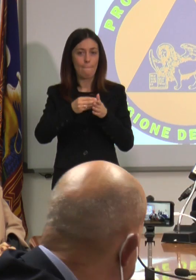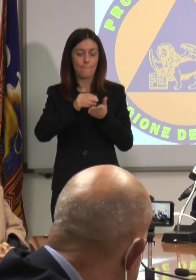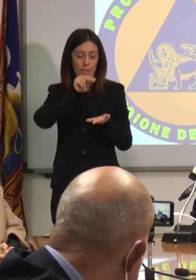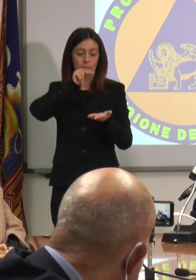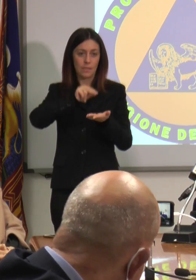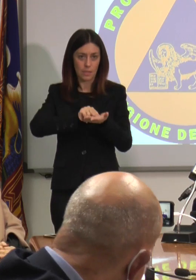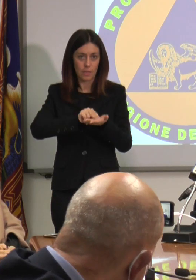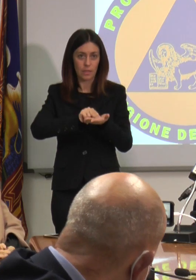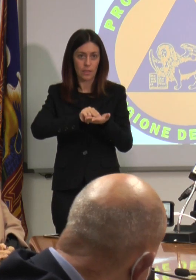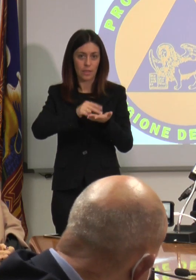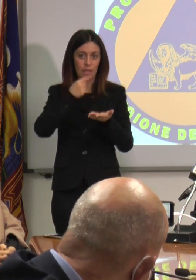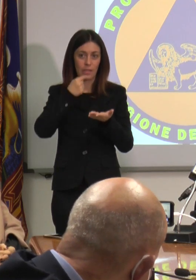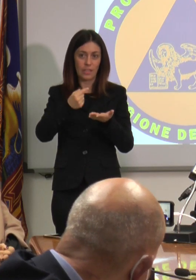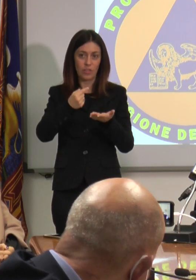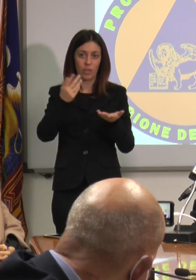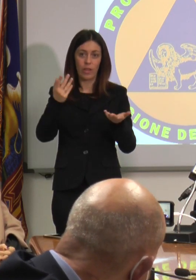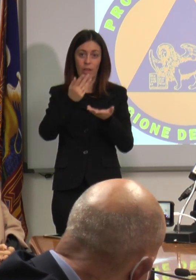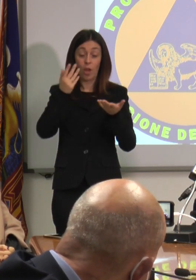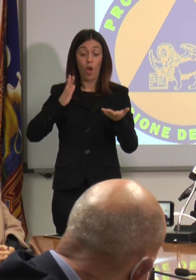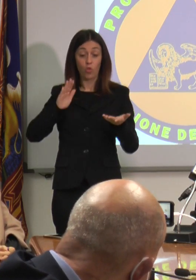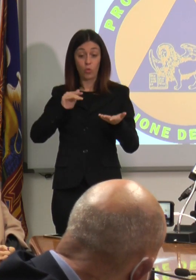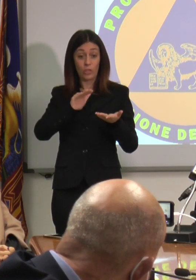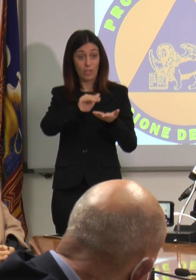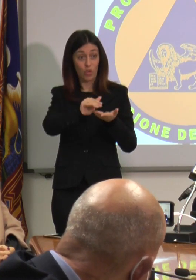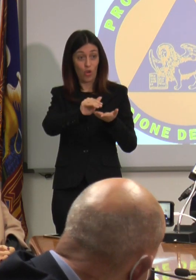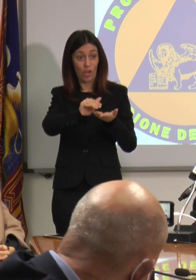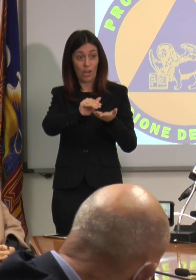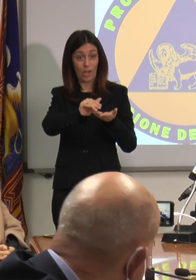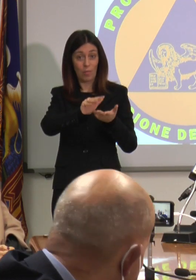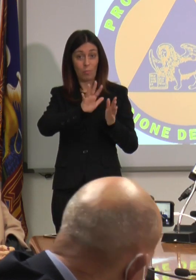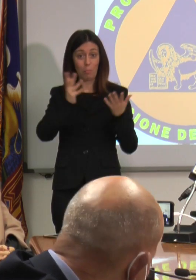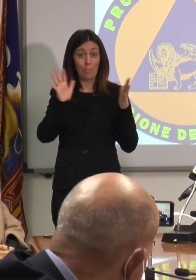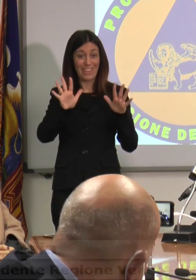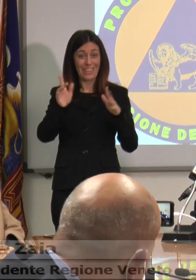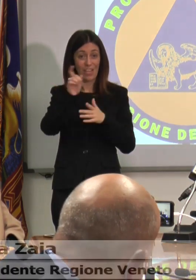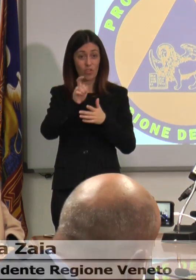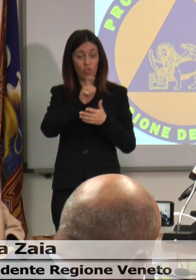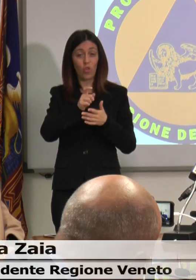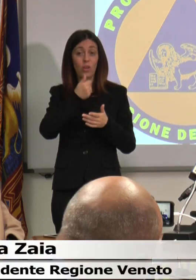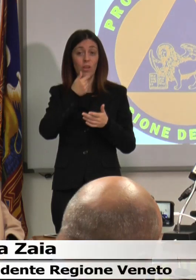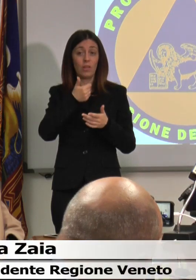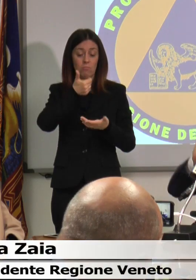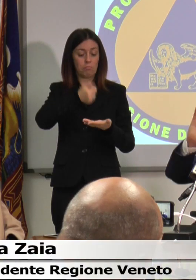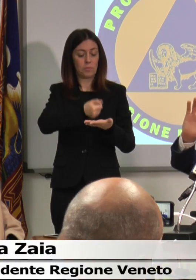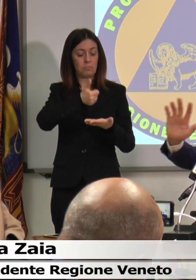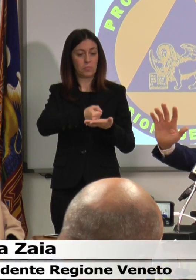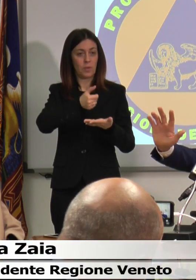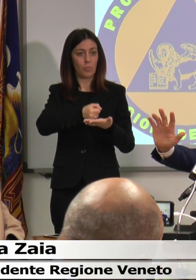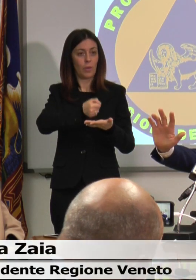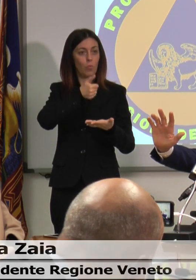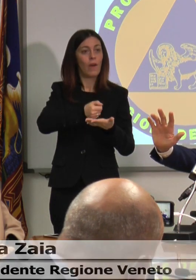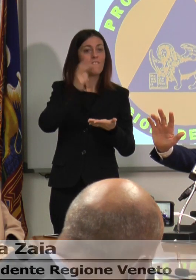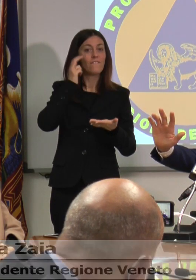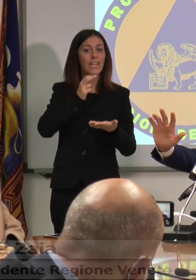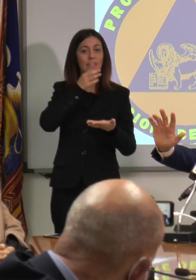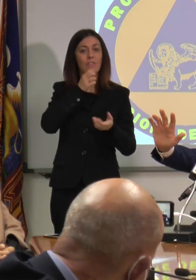mi dici guarda, ogni giorno per 10 giorni mi scrivi, ok, mi premi il bottone verde, non quello rosso, io so che lì sto